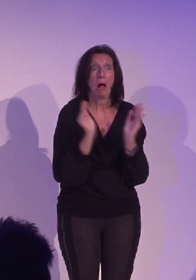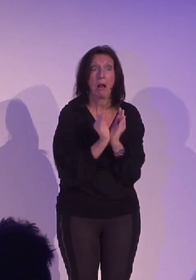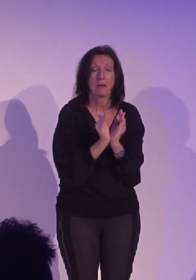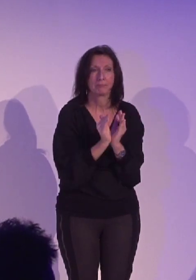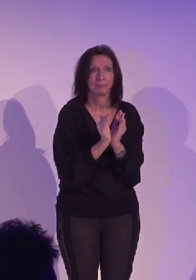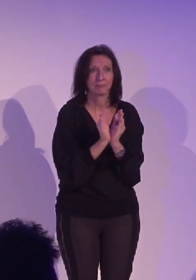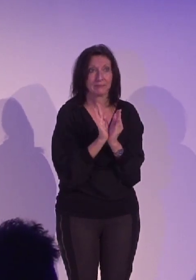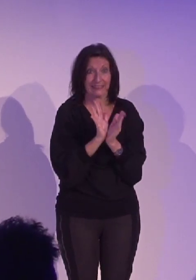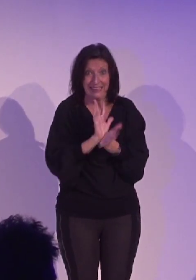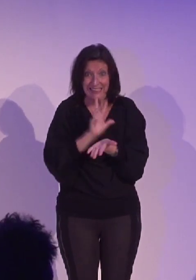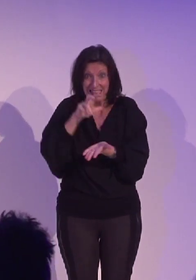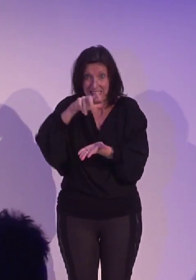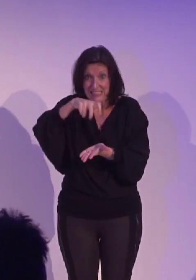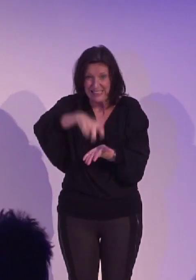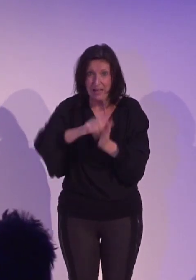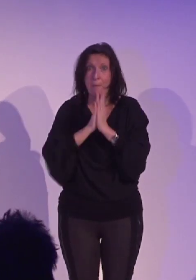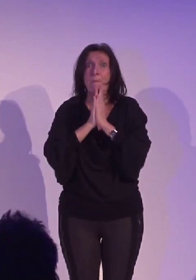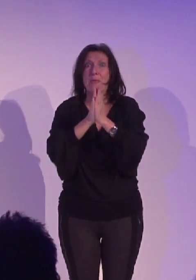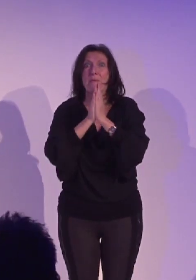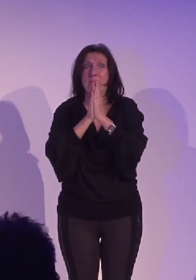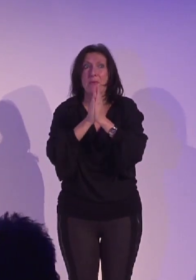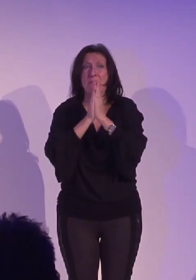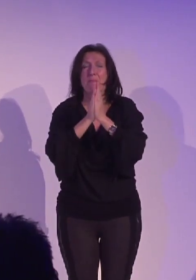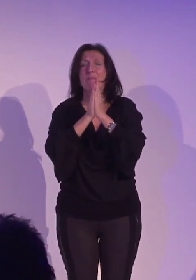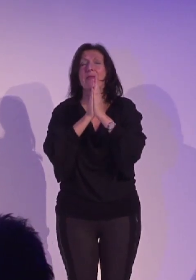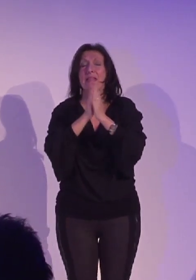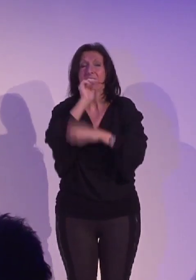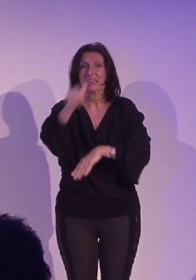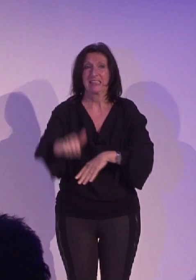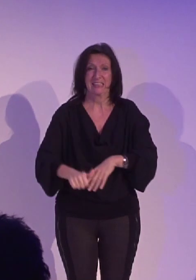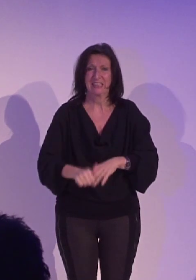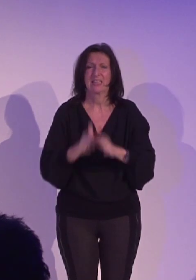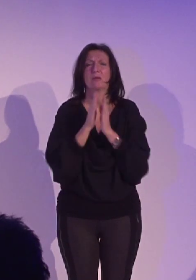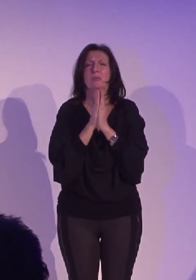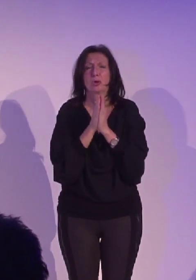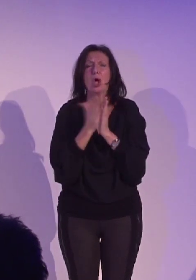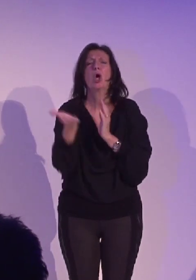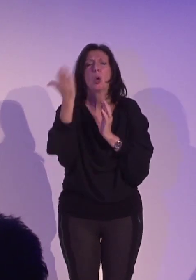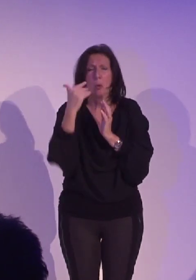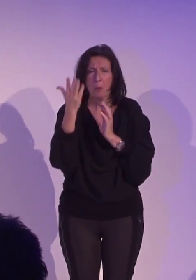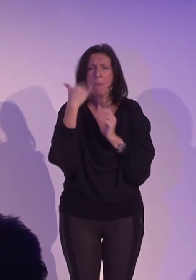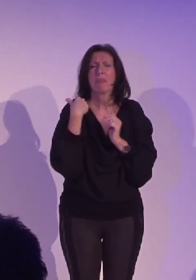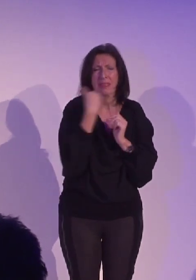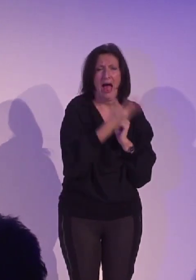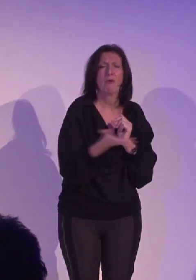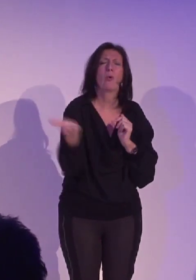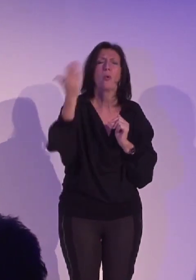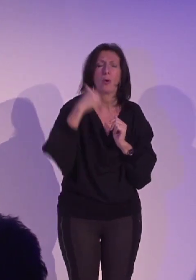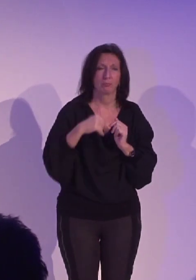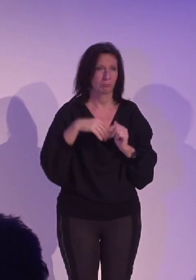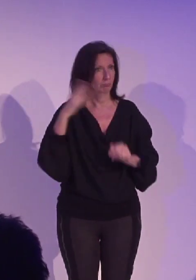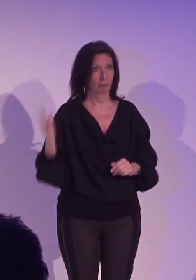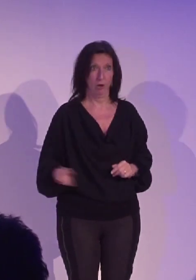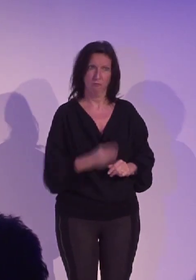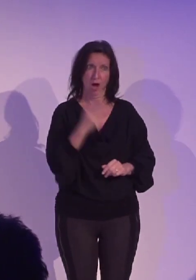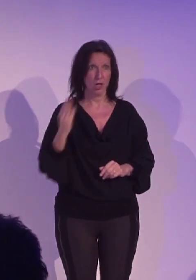Franziska kniet sich vor die Waschmaschine und fleht sie an, es nicht zu tun. Sie sagt, komm wieder nach Hause. Die